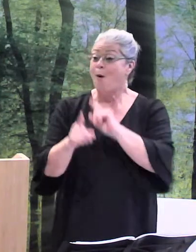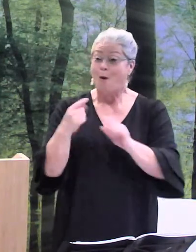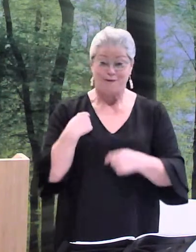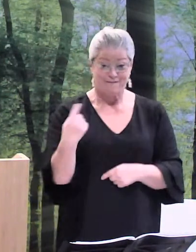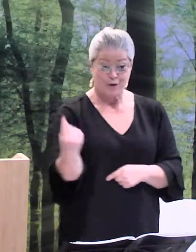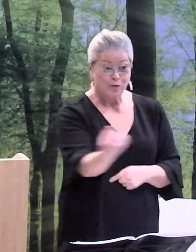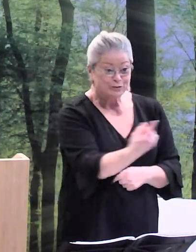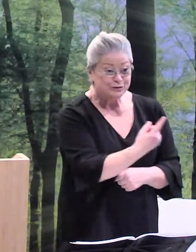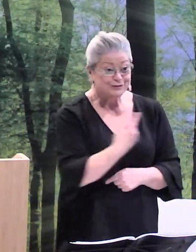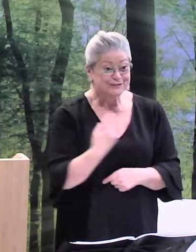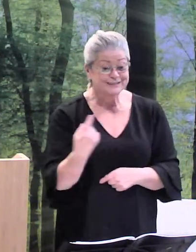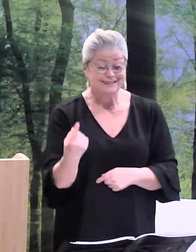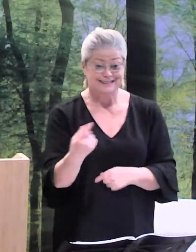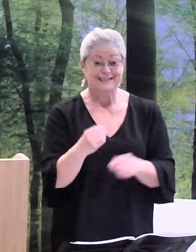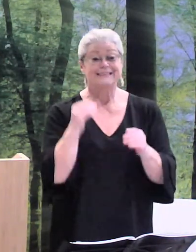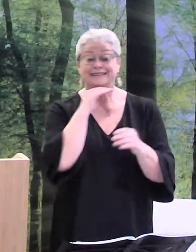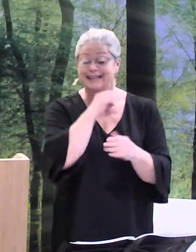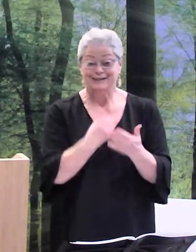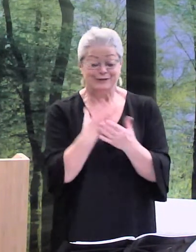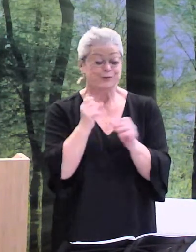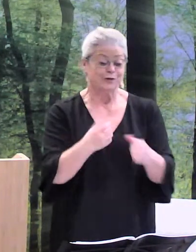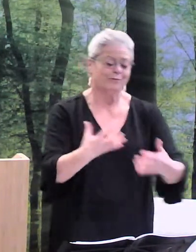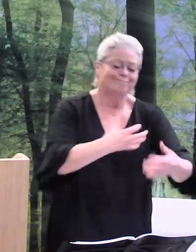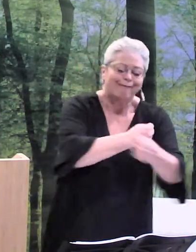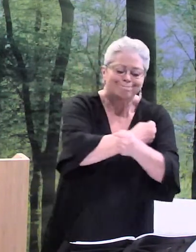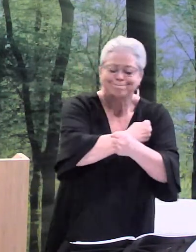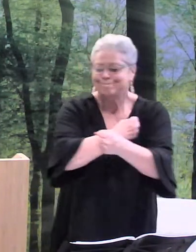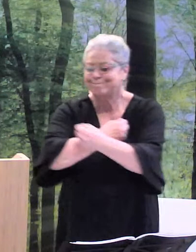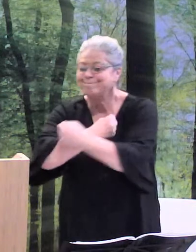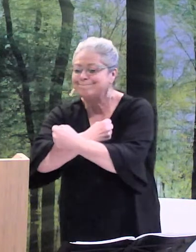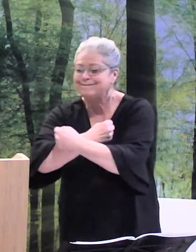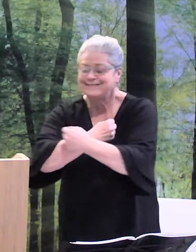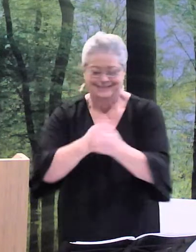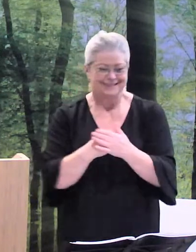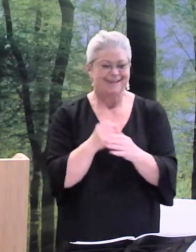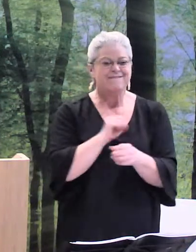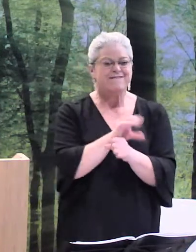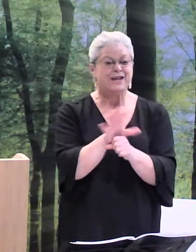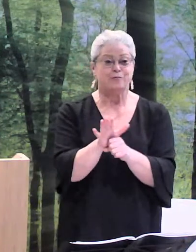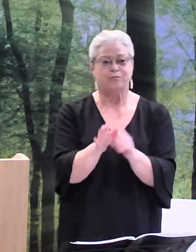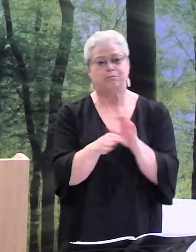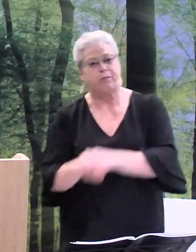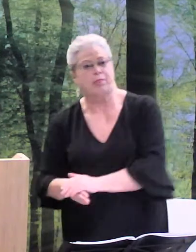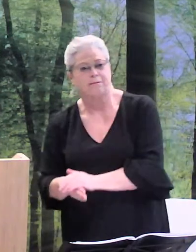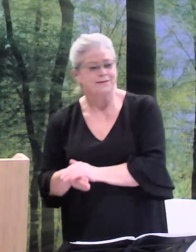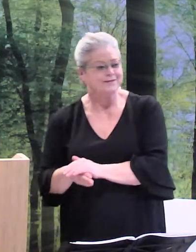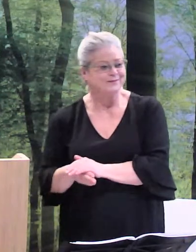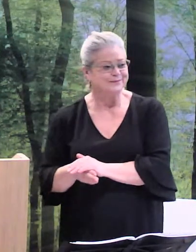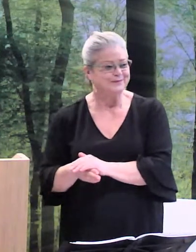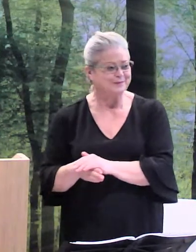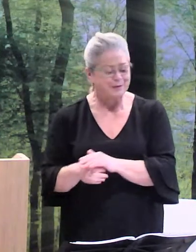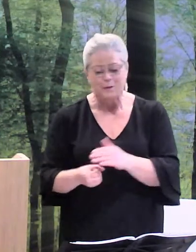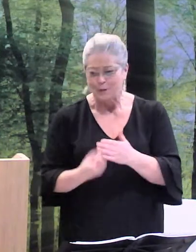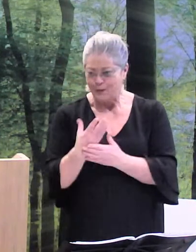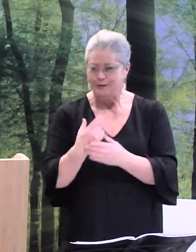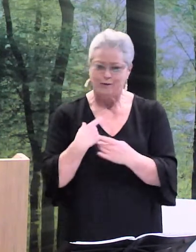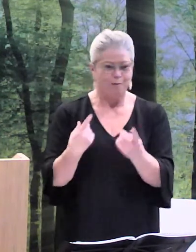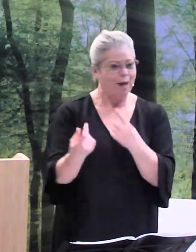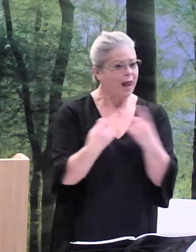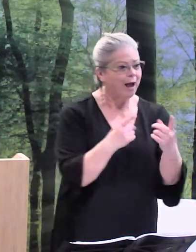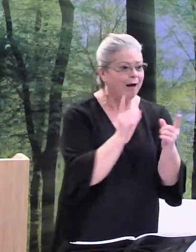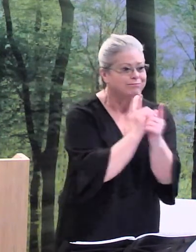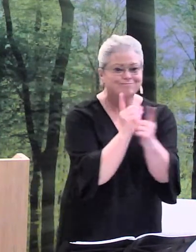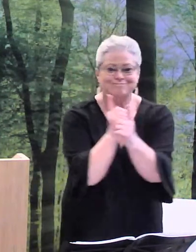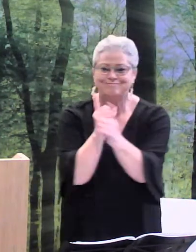ons dat we elkaar snel weer een knuffel kunnen geven. Als dat virus de kop is ingedrukt en weer bij elkaar kunnen